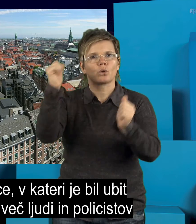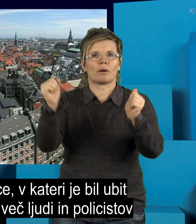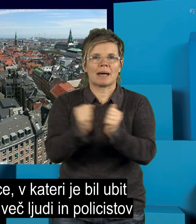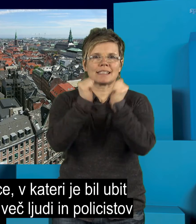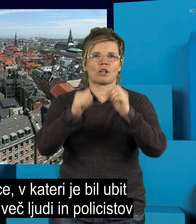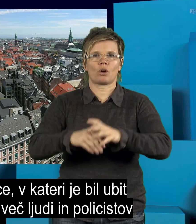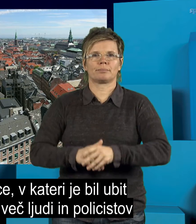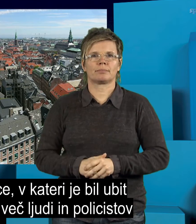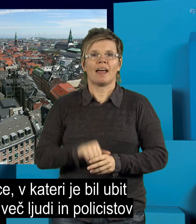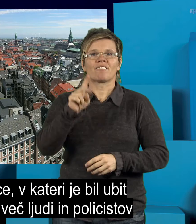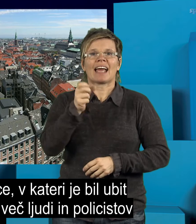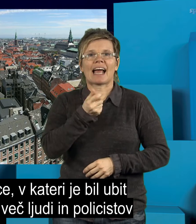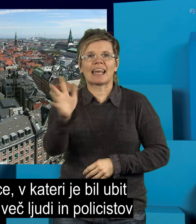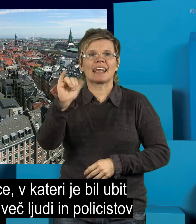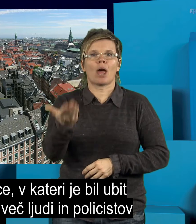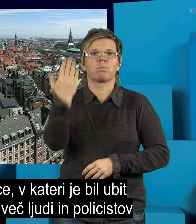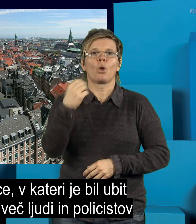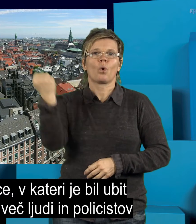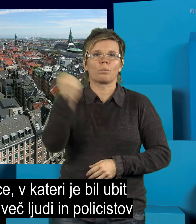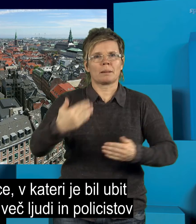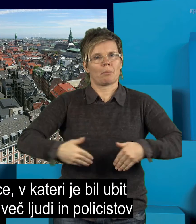ljudi in policistov je bilo ranjenih.